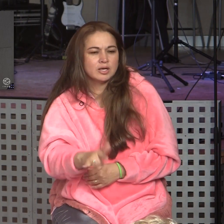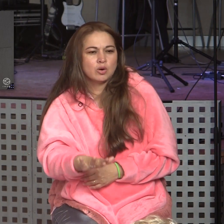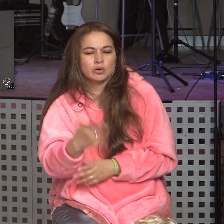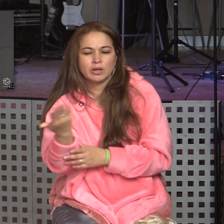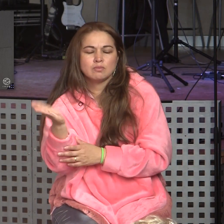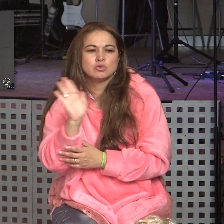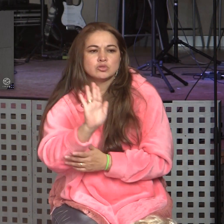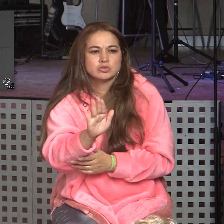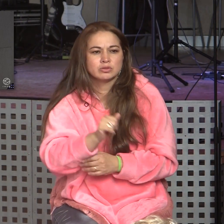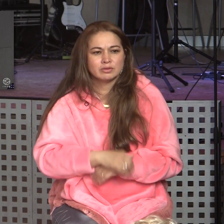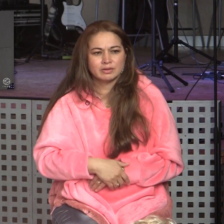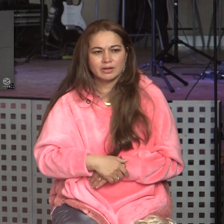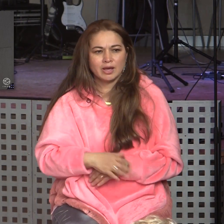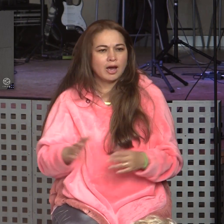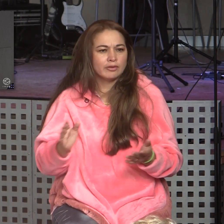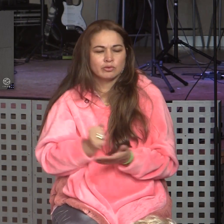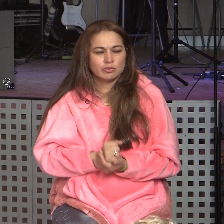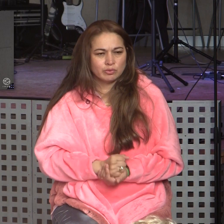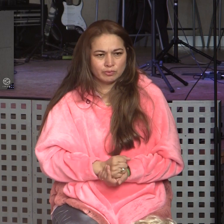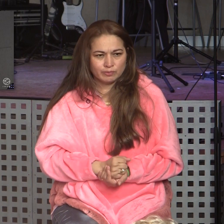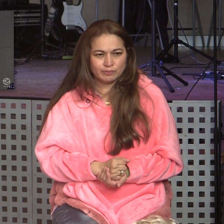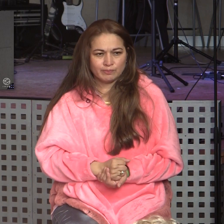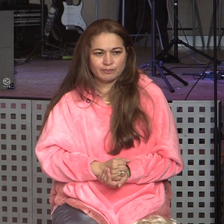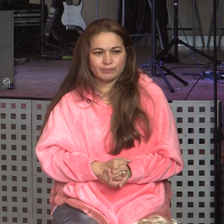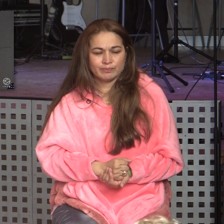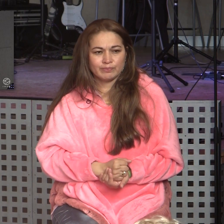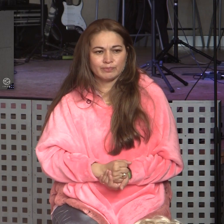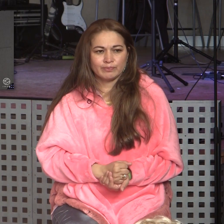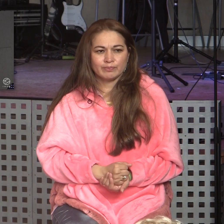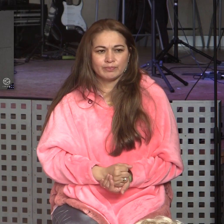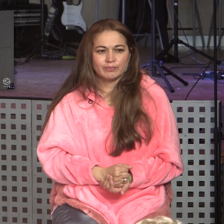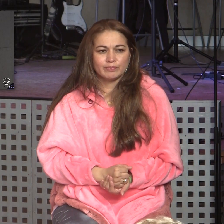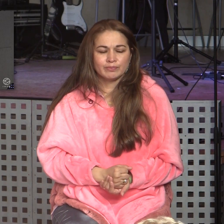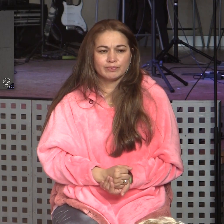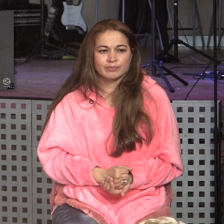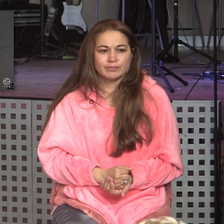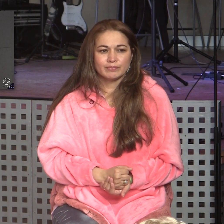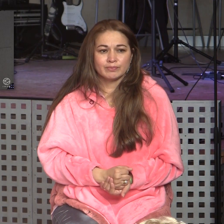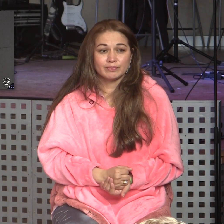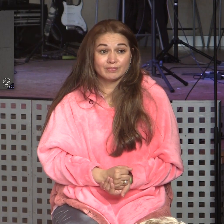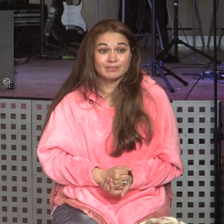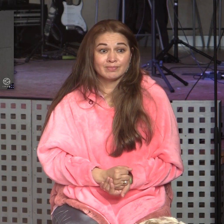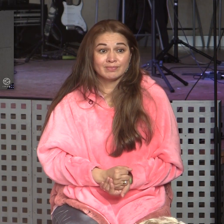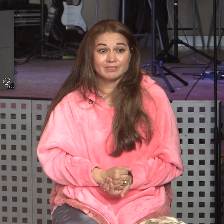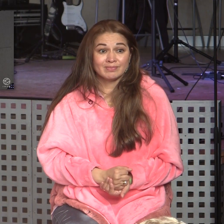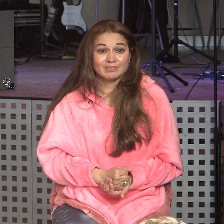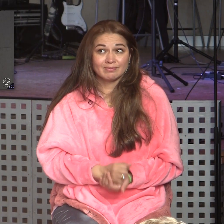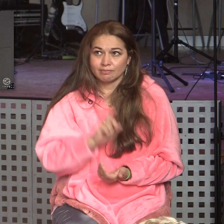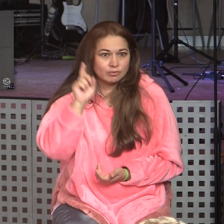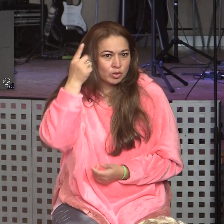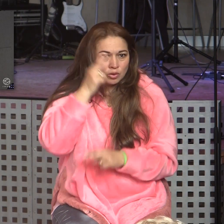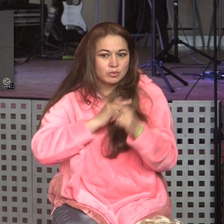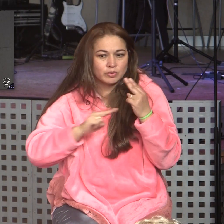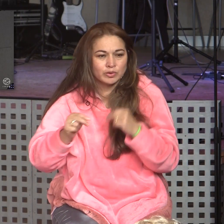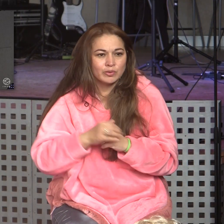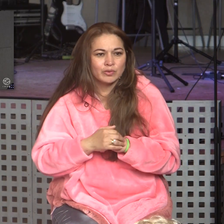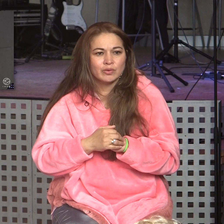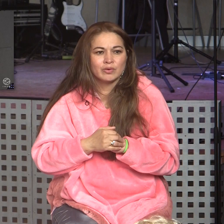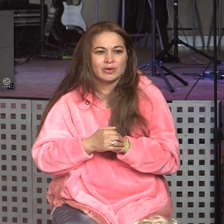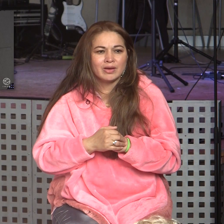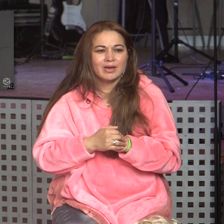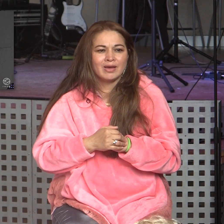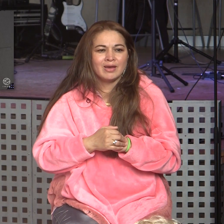tendré compasión del que tendré compasión. ¿Sabéis qué vio Moisés? La bondad